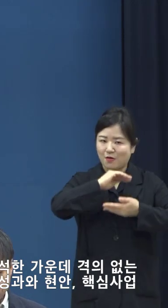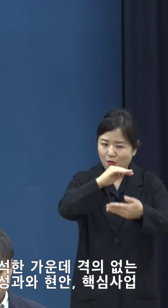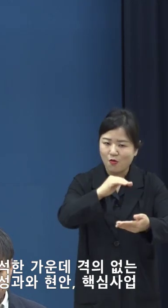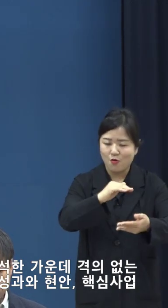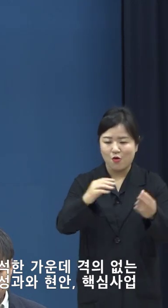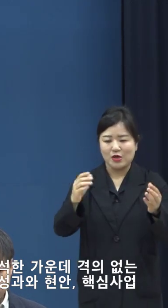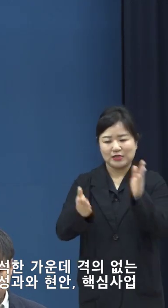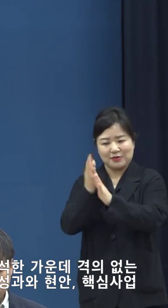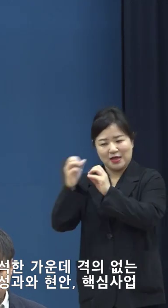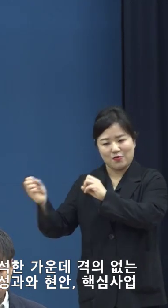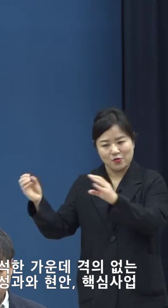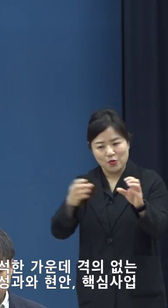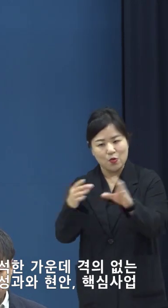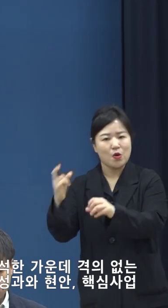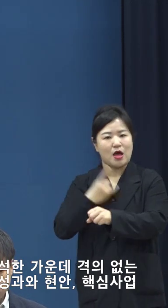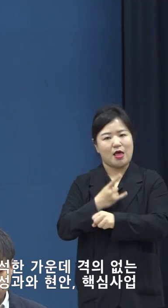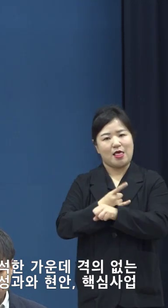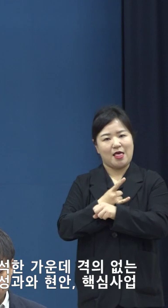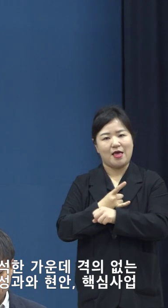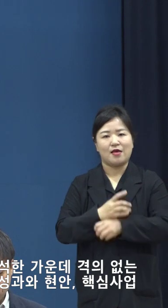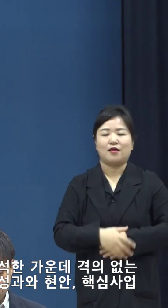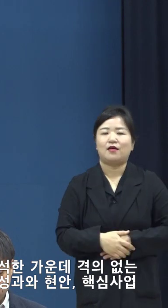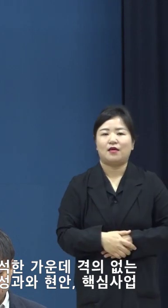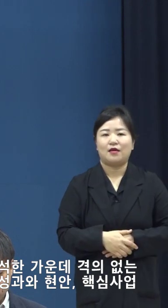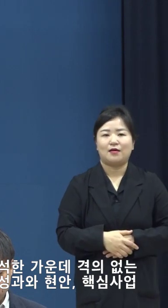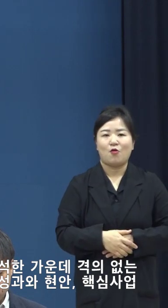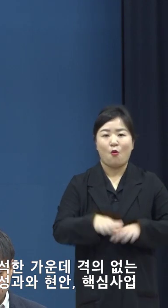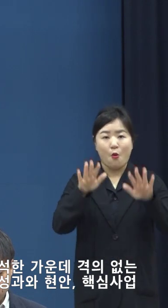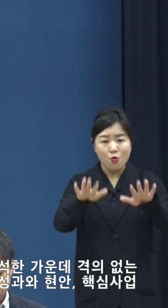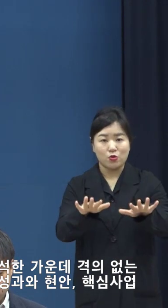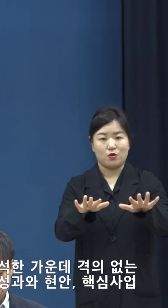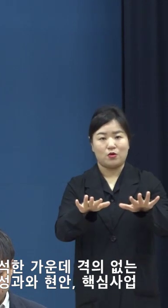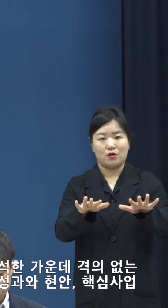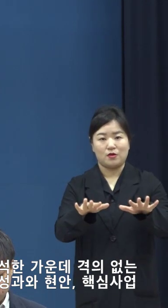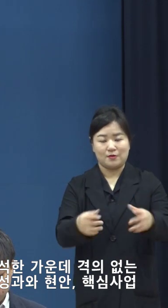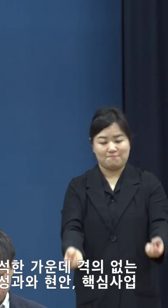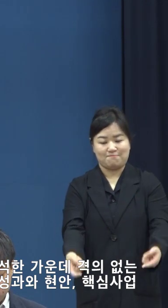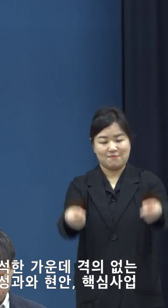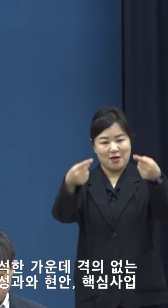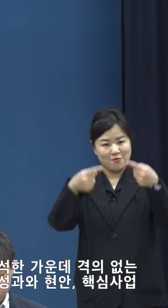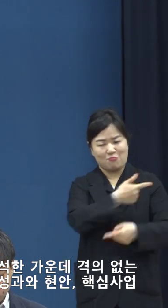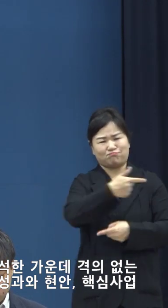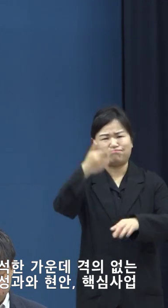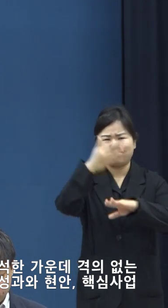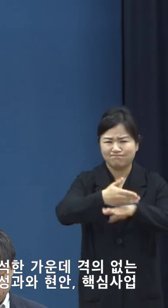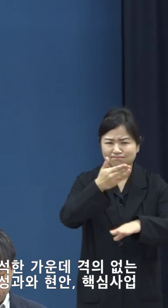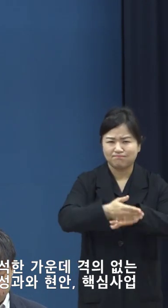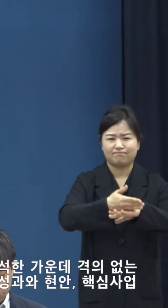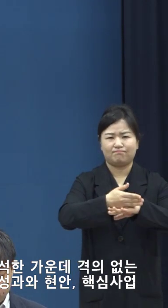시민들과 소통하는 그런 자리를 계속 갖도록 하겠습니다. 다시 한번 이렇게 참석해 주셔서 감사드리고요.